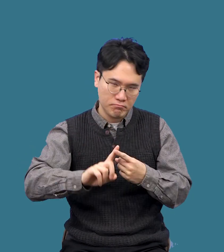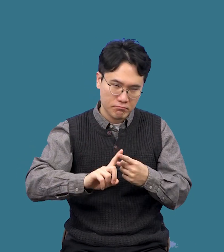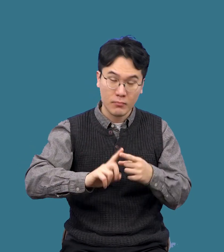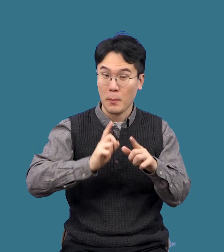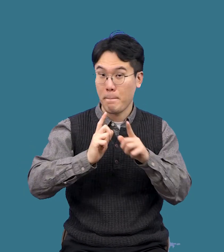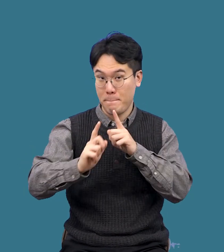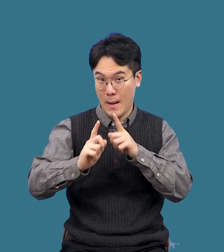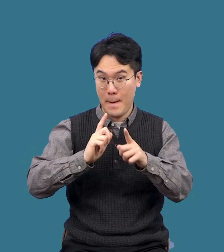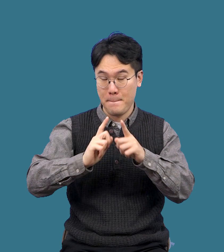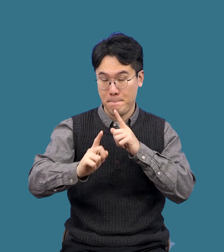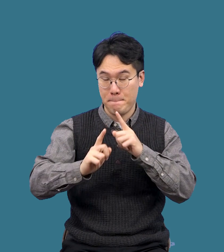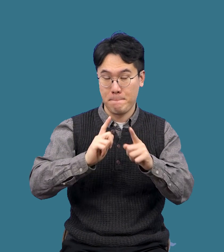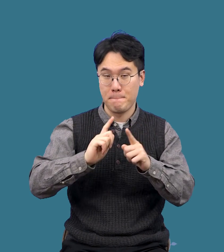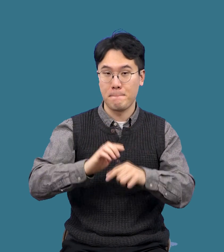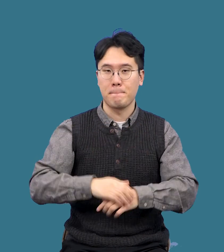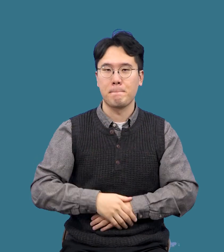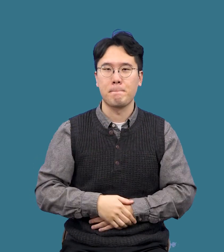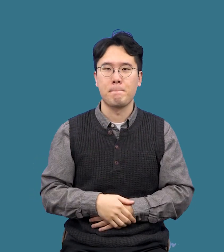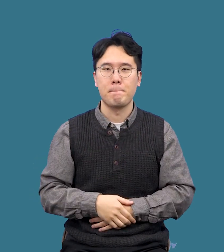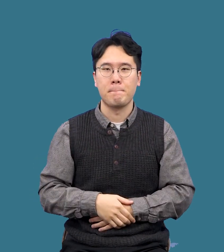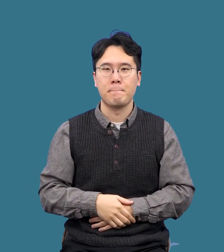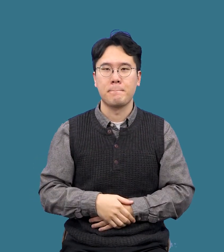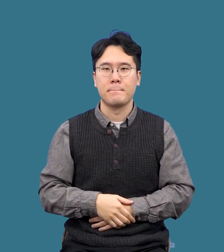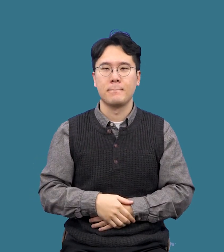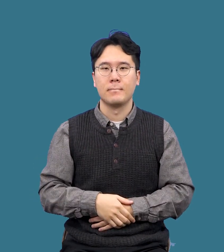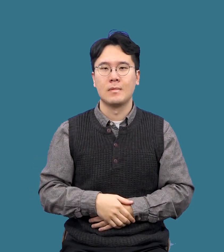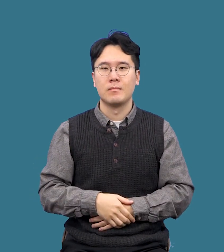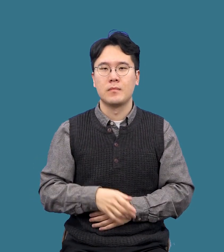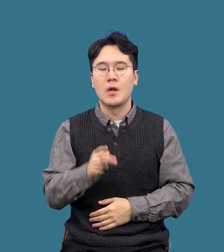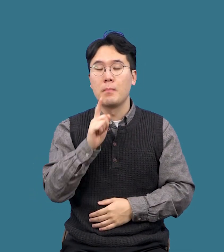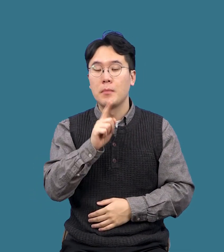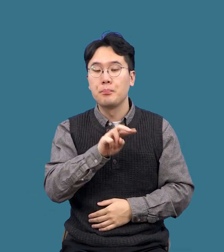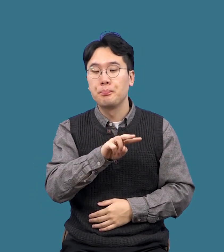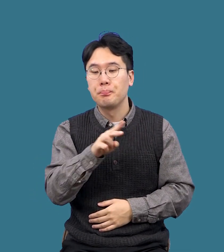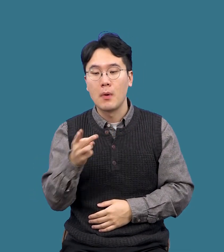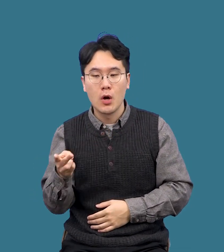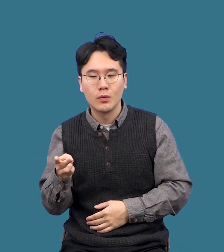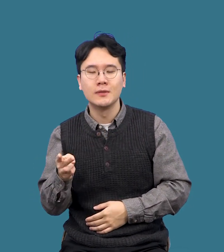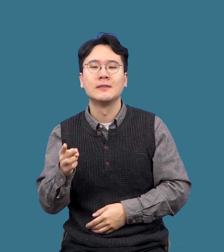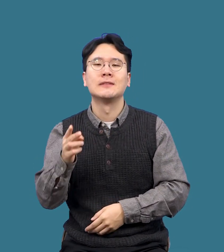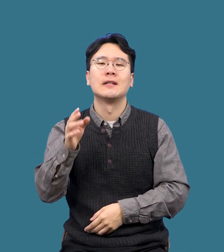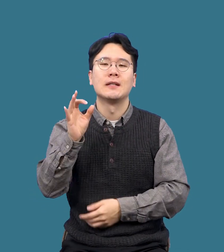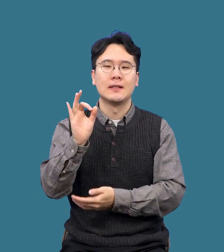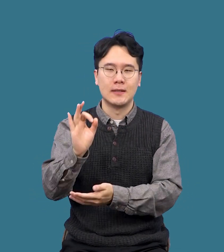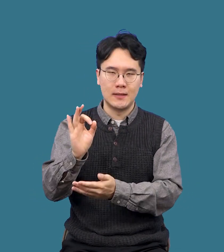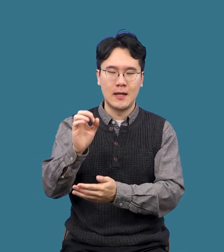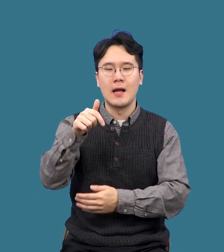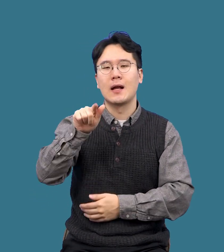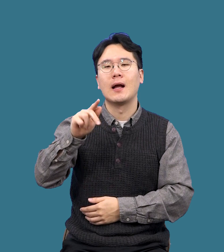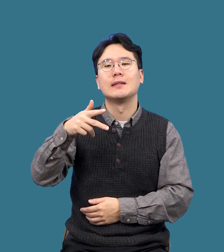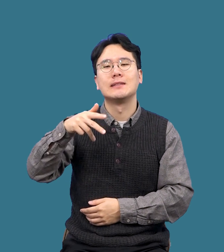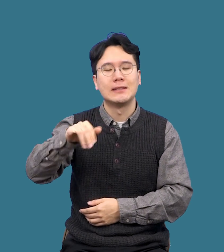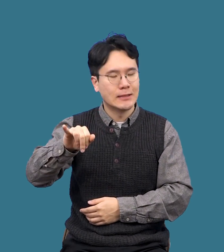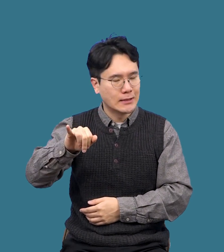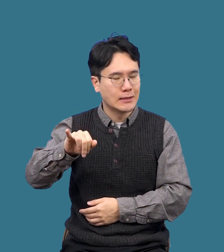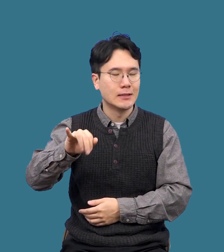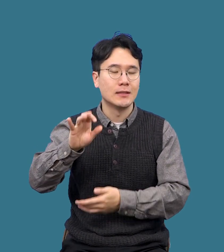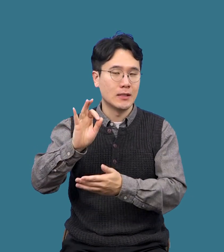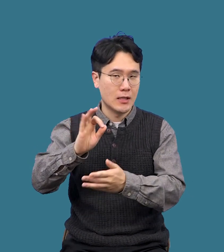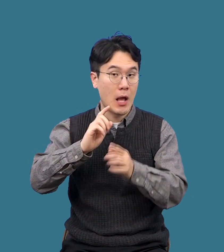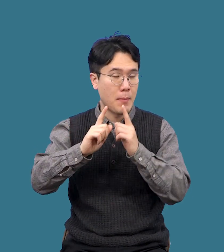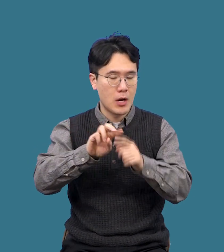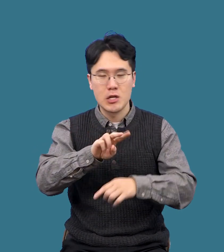그래서 worship이라는 단어가 나온 거예요. 가치라는 단어로 번역되죠. worth, W-O-R-T-H. 하나님은